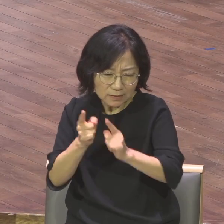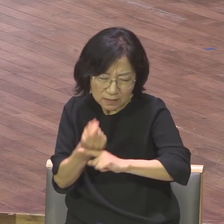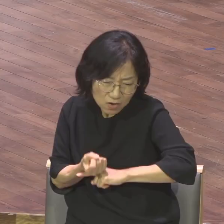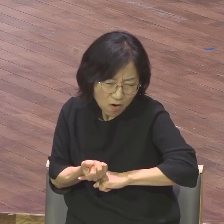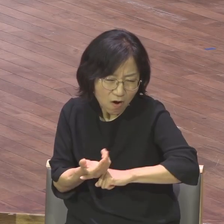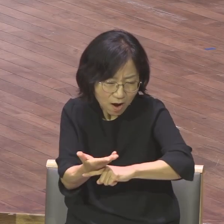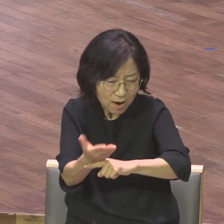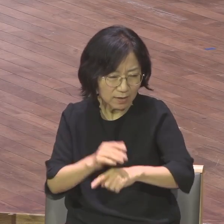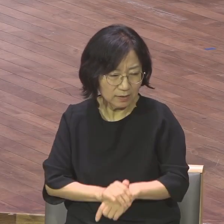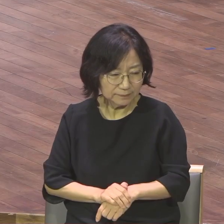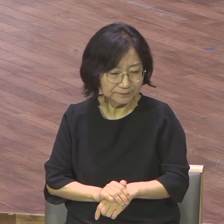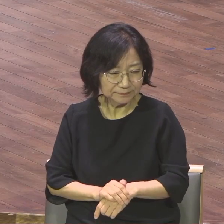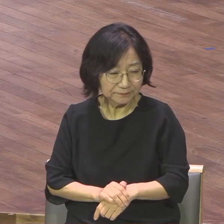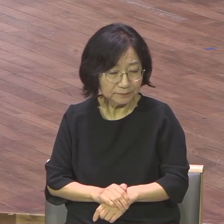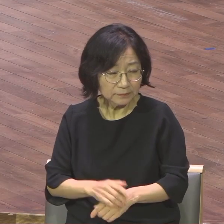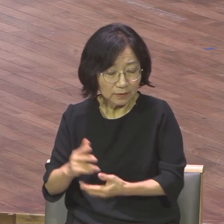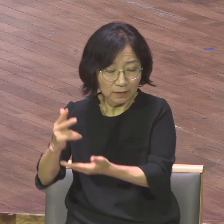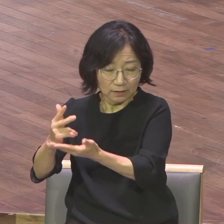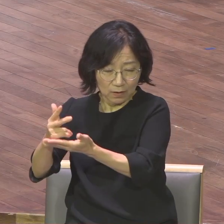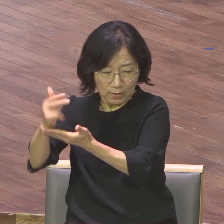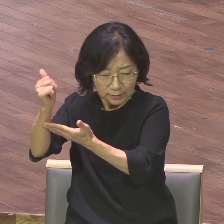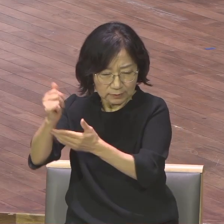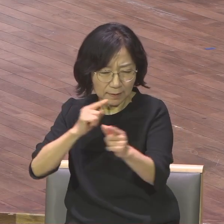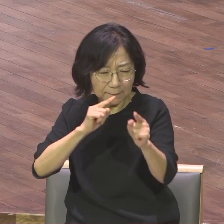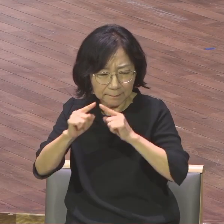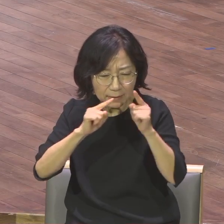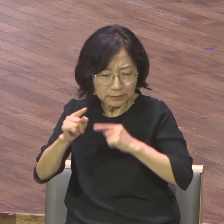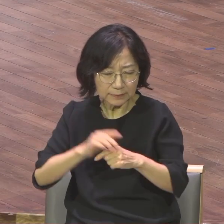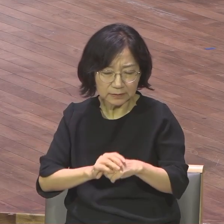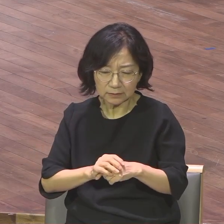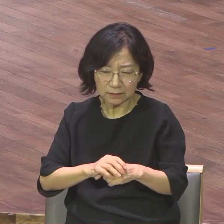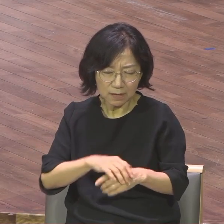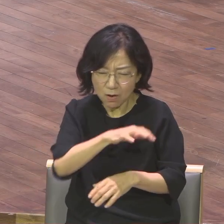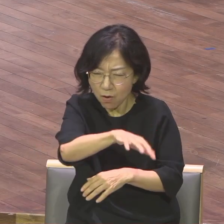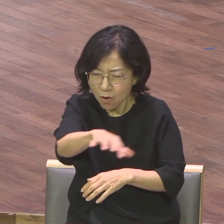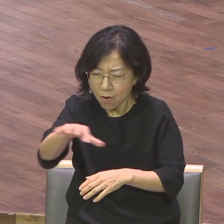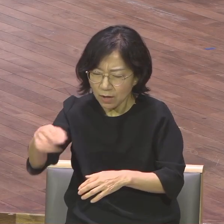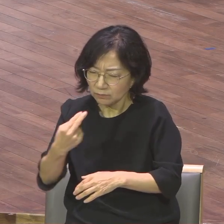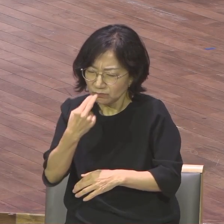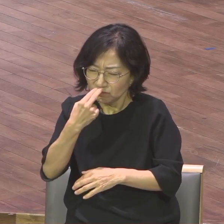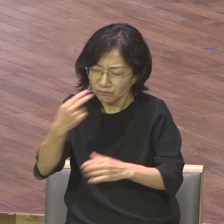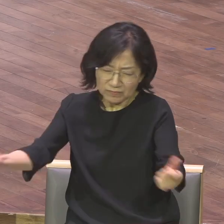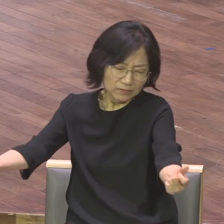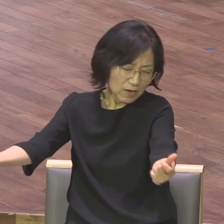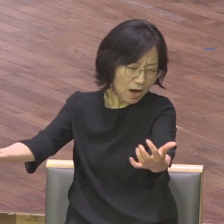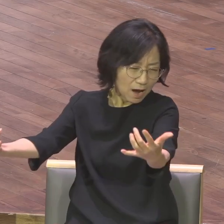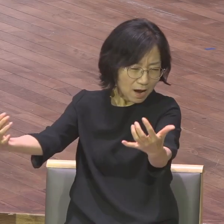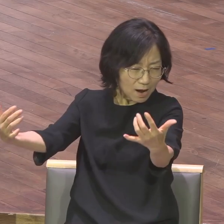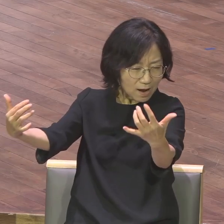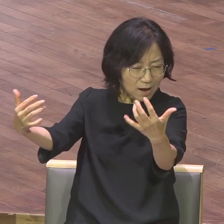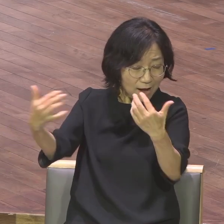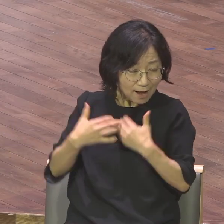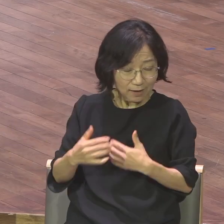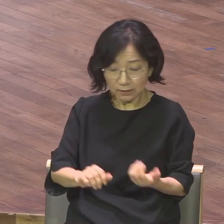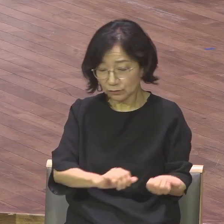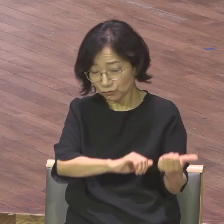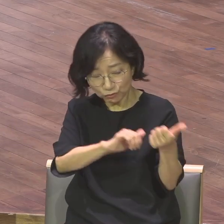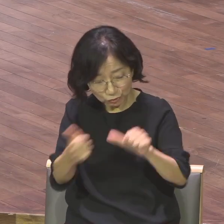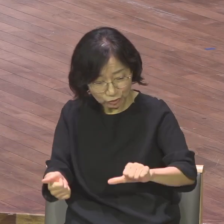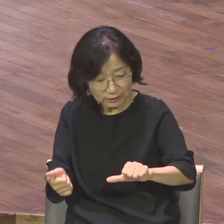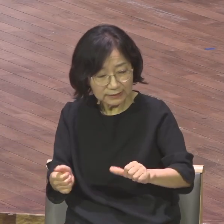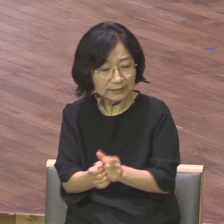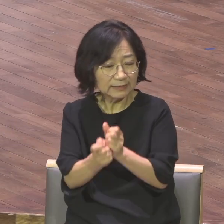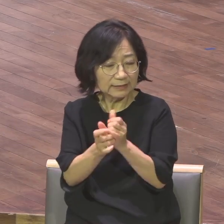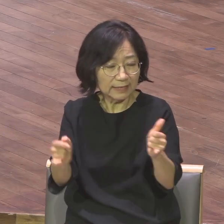대언하라. 생기에게 대언하여 이르기를 주 여호와께서 이같이 말씀하시기를 생기야 사방에서부터 와서 이 죽음을